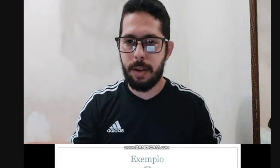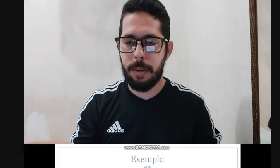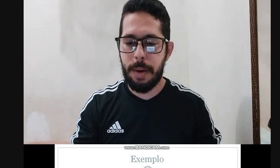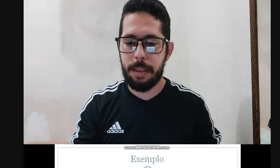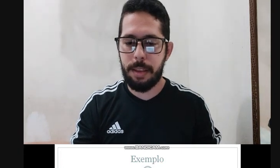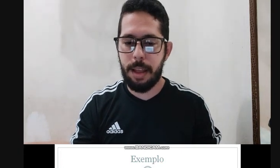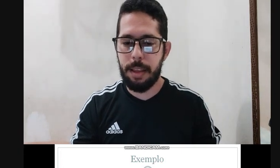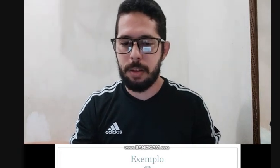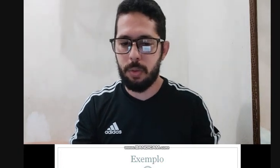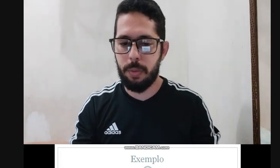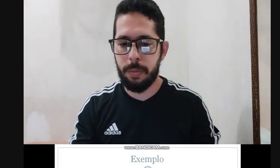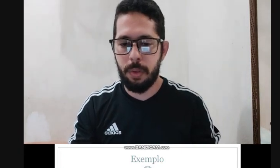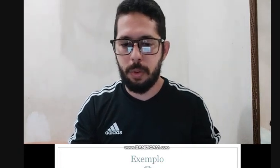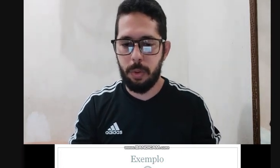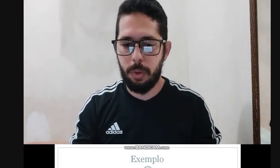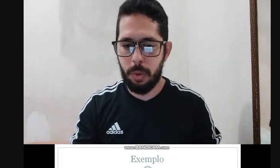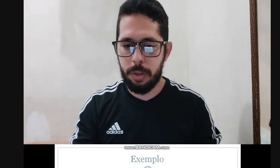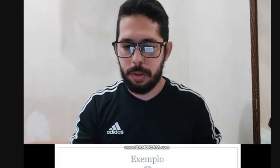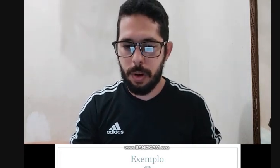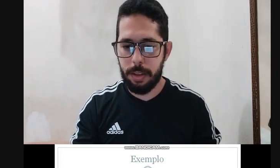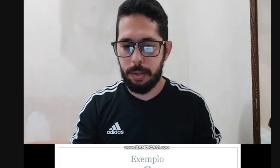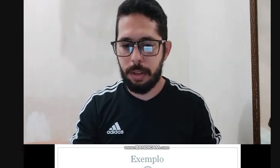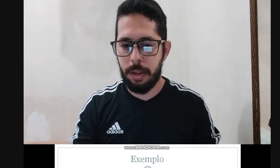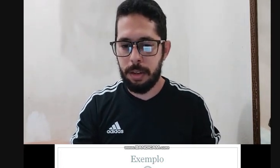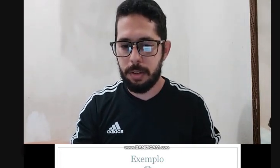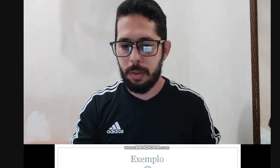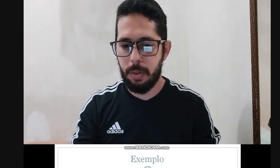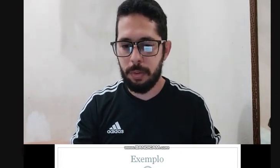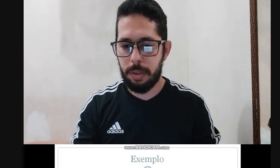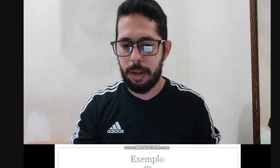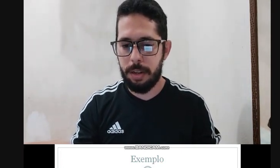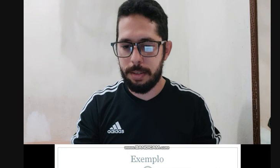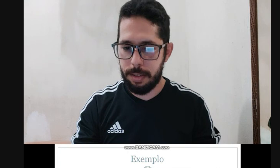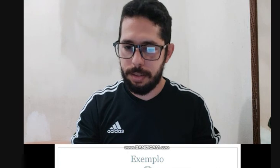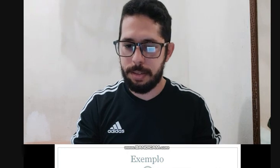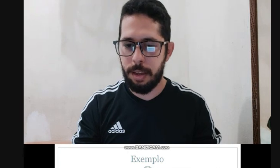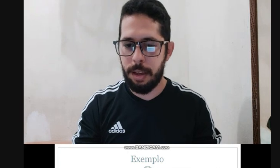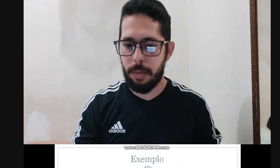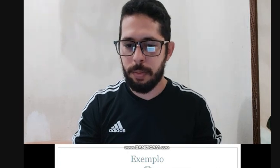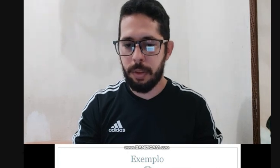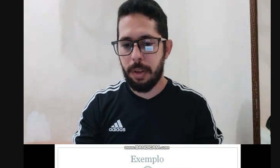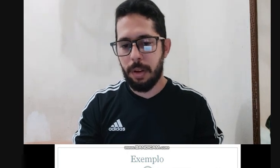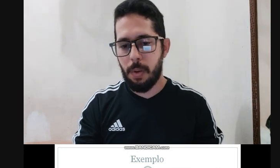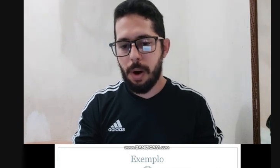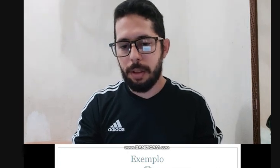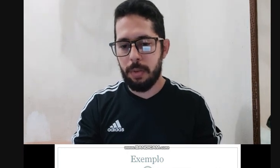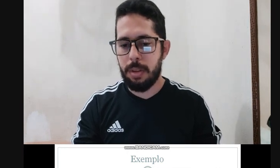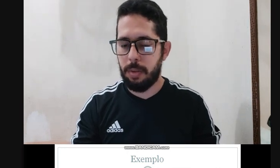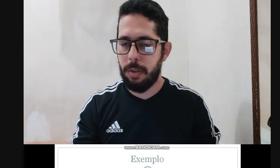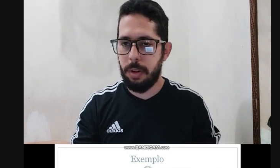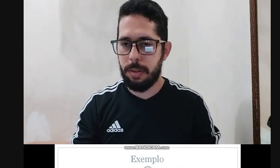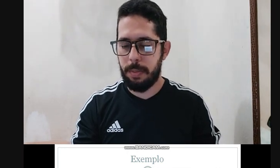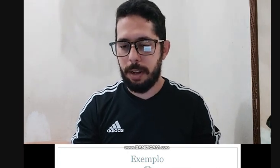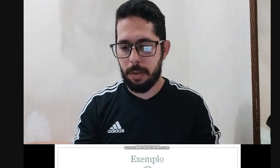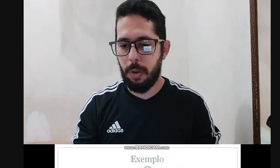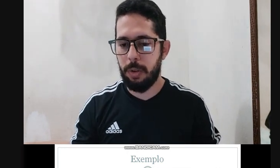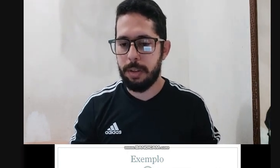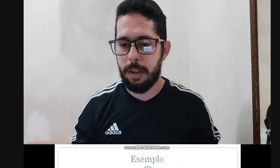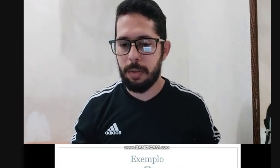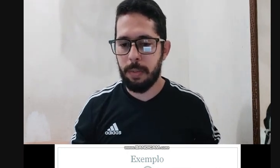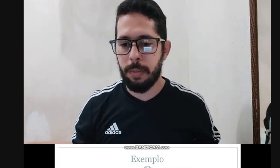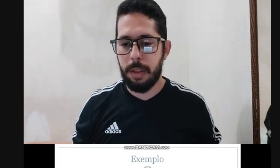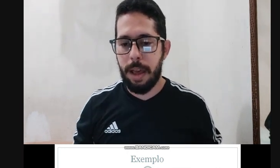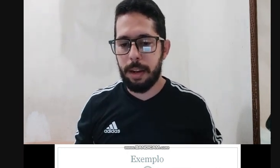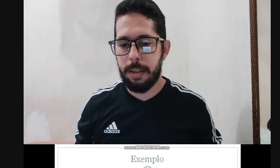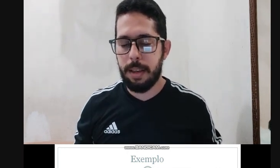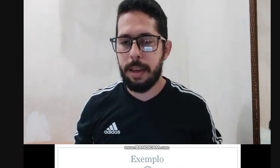aqui é só essa parte que está de azul. O 2, 4, 3, 1, 3 e 0, 4, 5 e 2, pelas colunas,